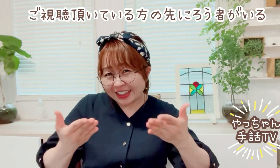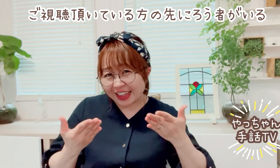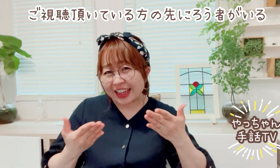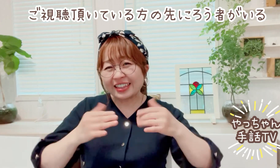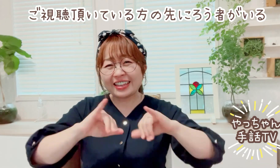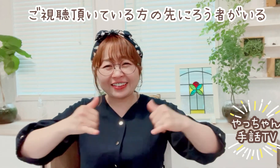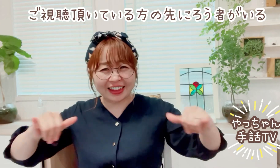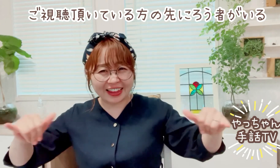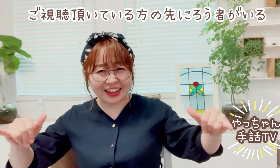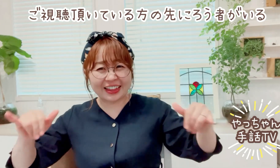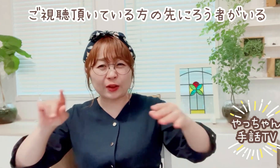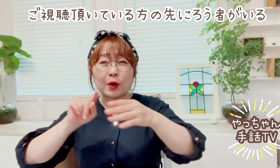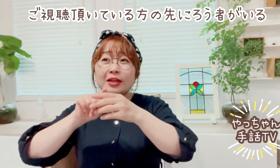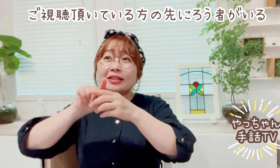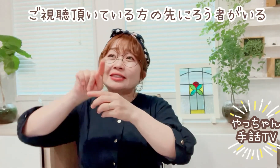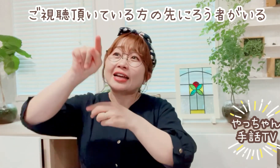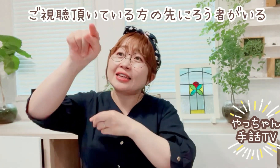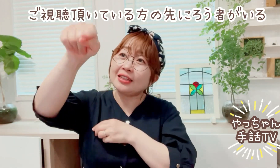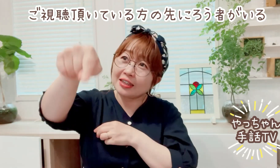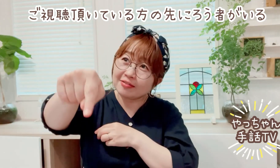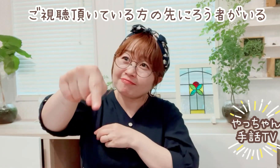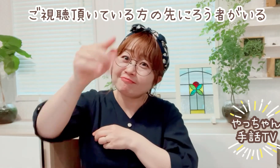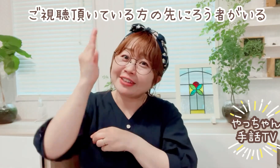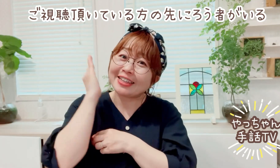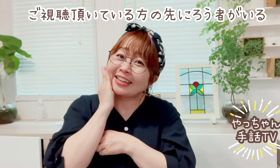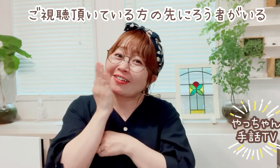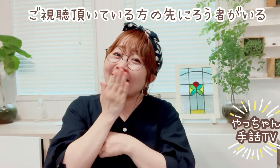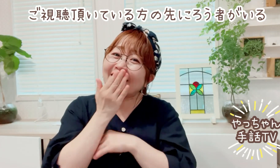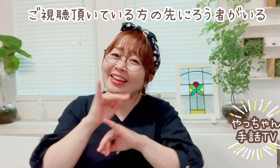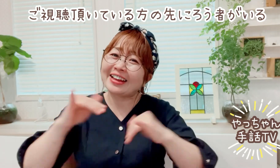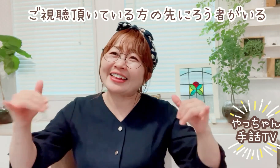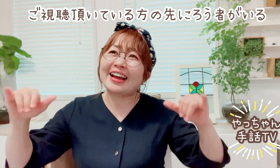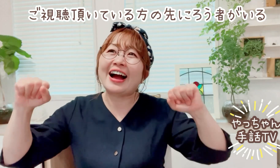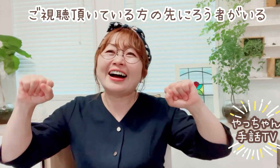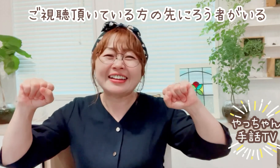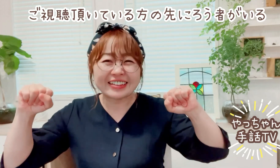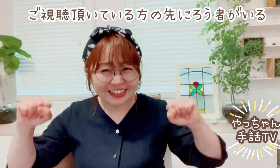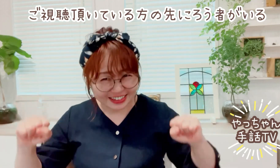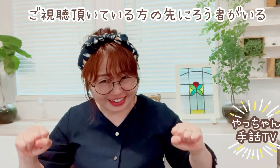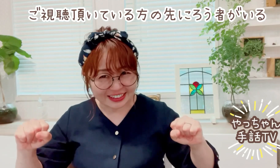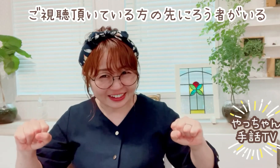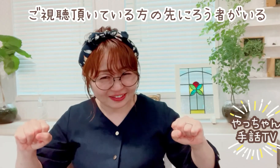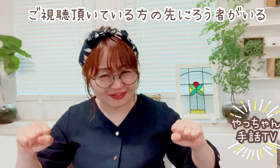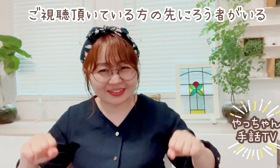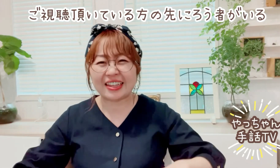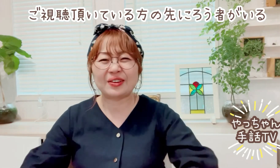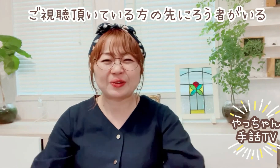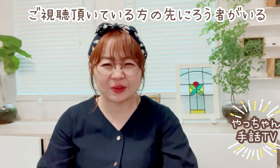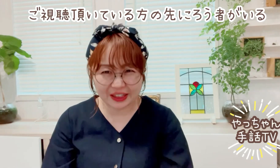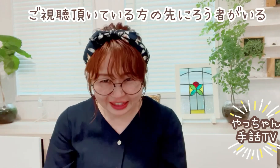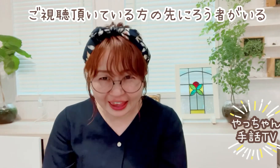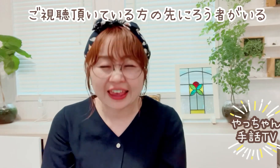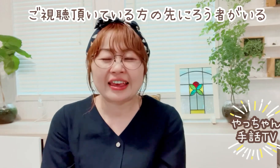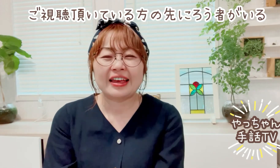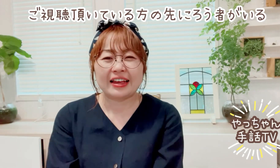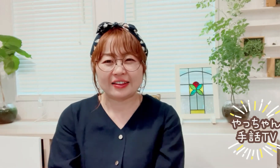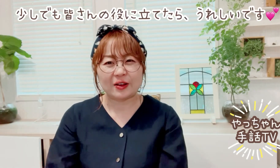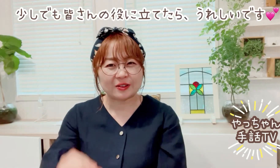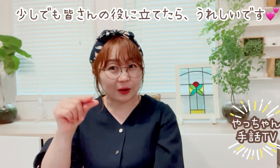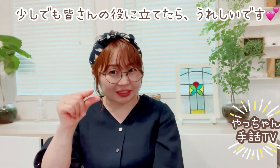いただいている方々の先に聞こえない方がいらっしゃるということでね、少